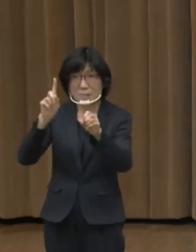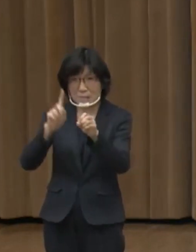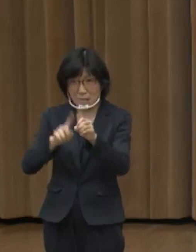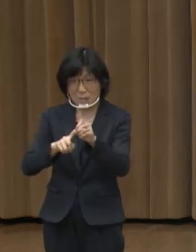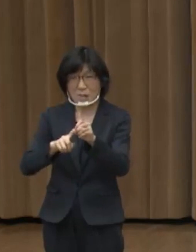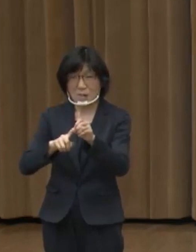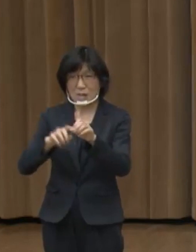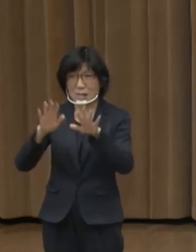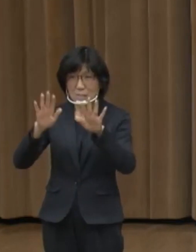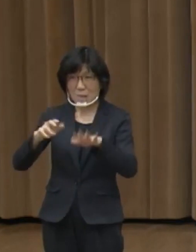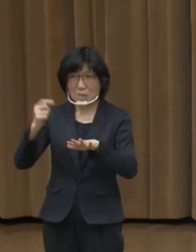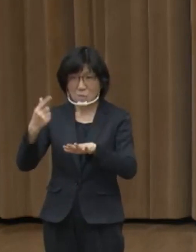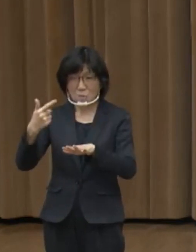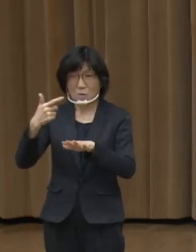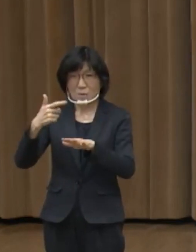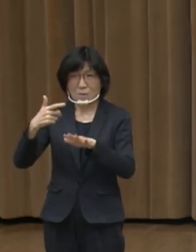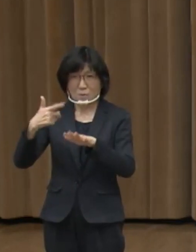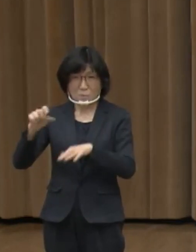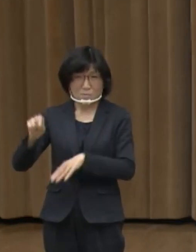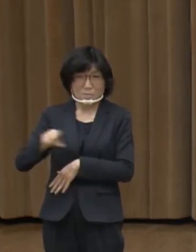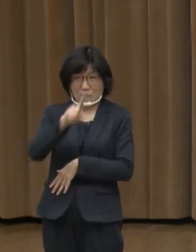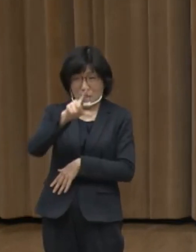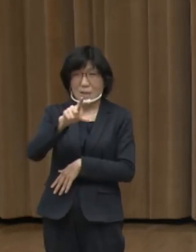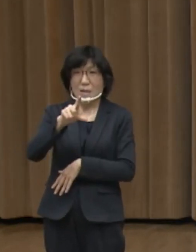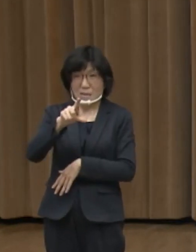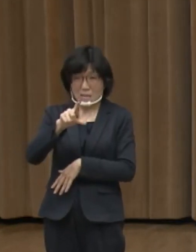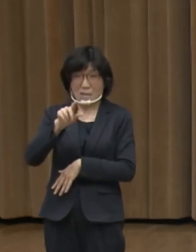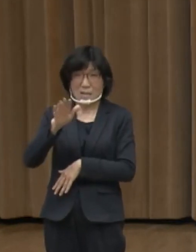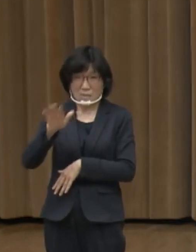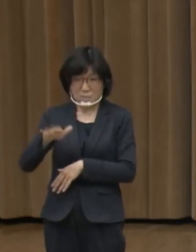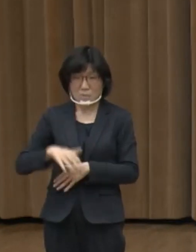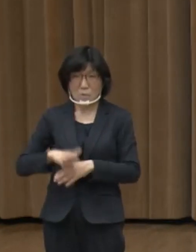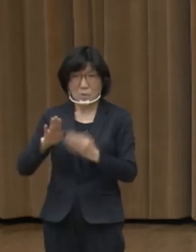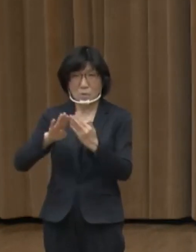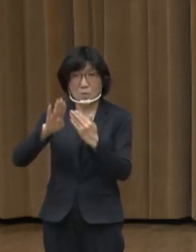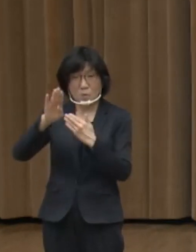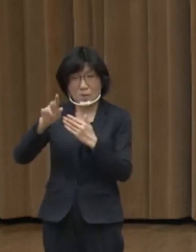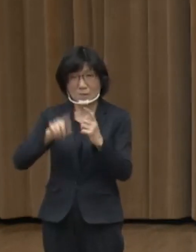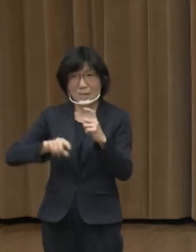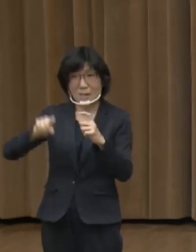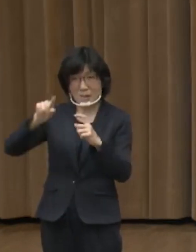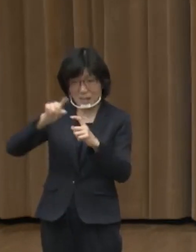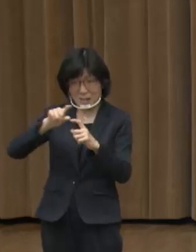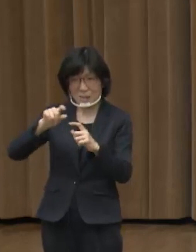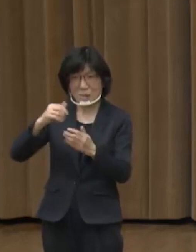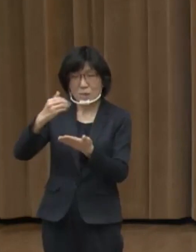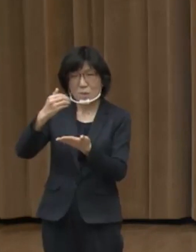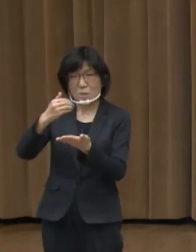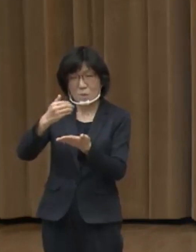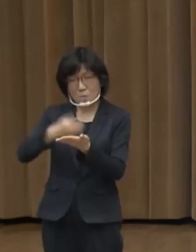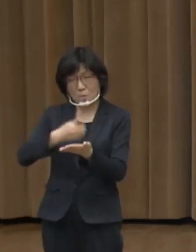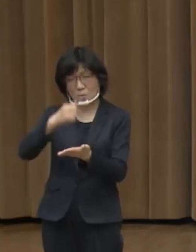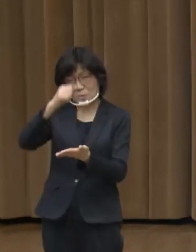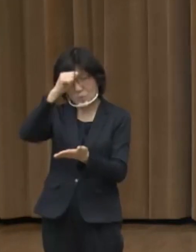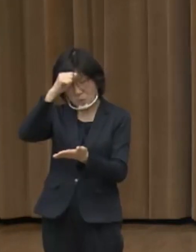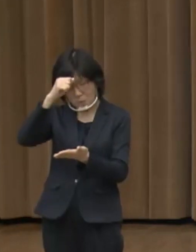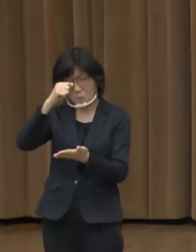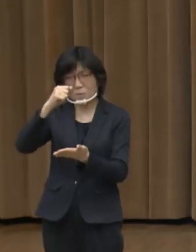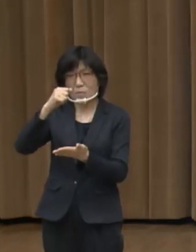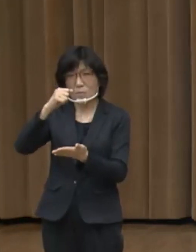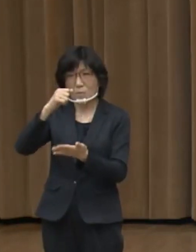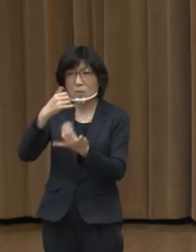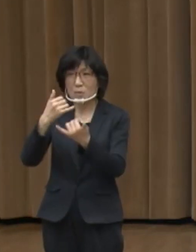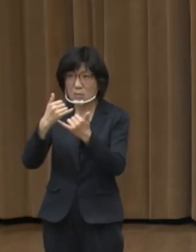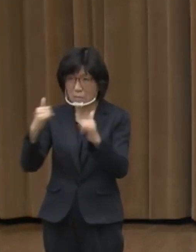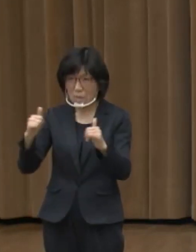は多くの新規陽性者が確認されたため、今後はさらに後遺症の診療が、後遺症の